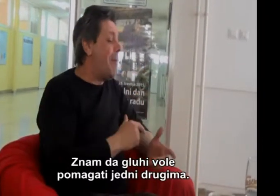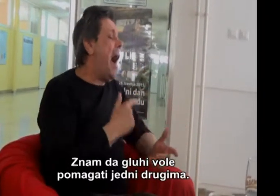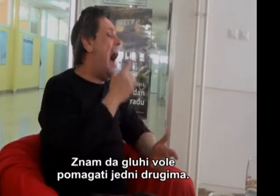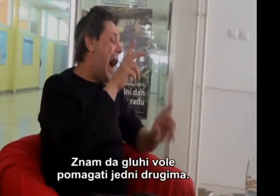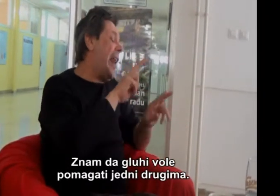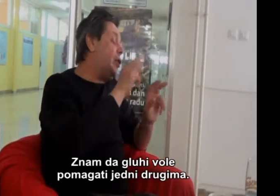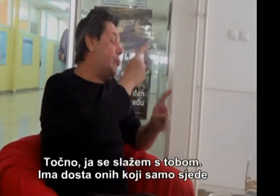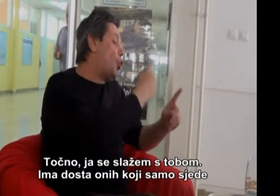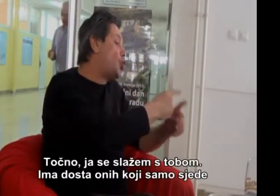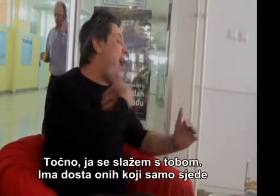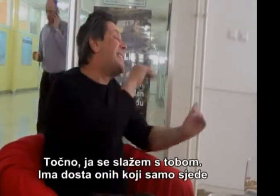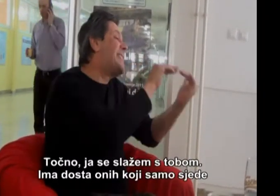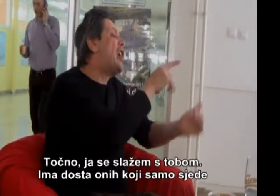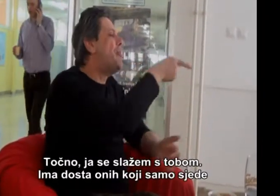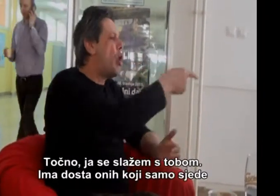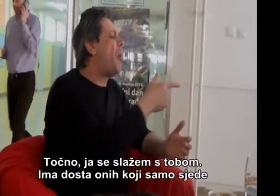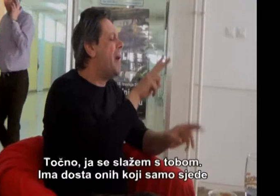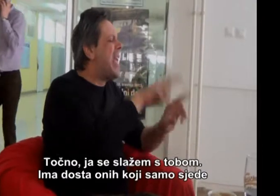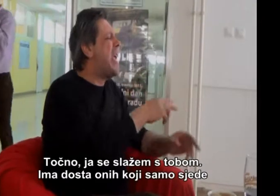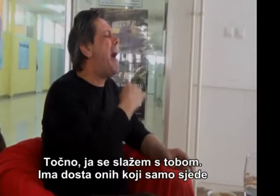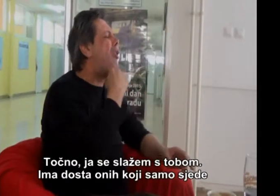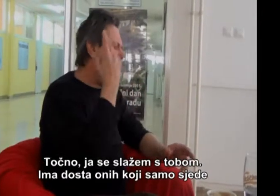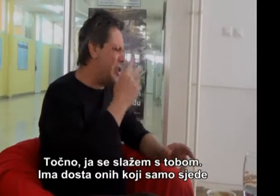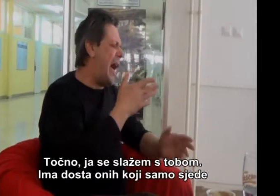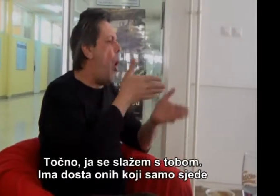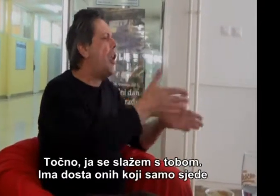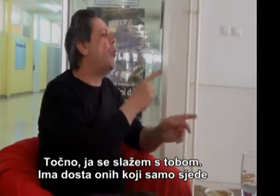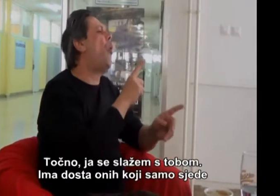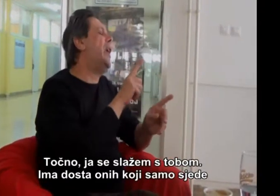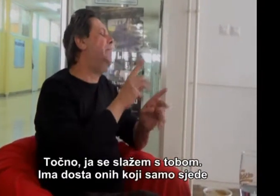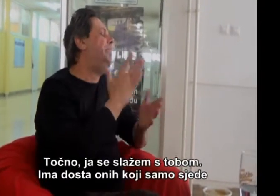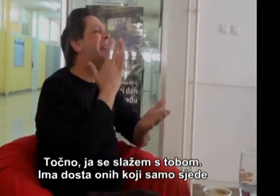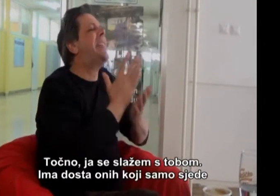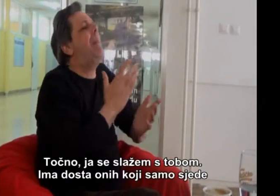drugima, ali točno ja se slažem s tobom, ima dosta onih koji samo